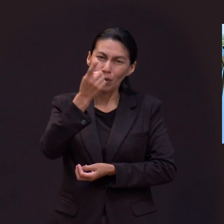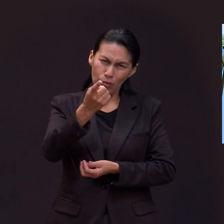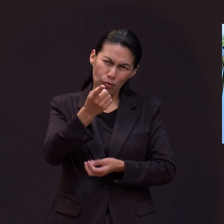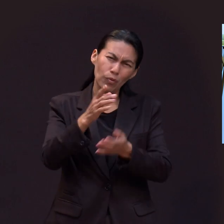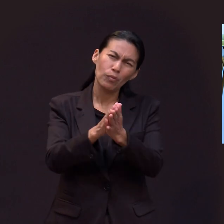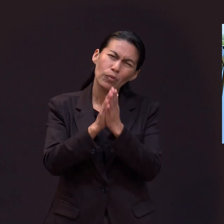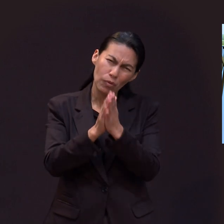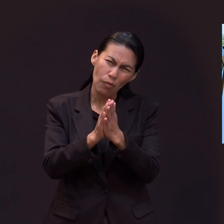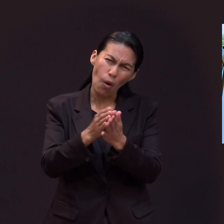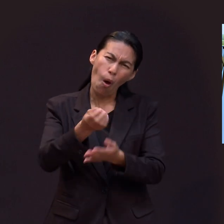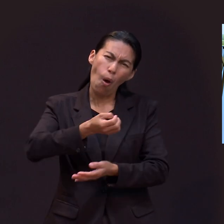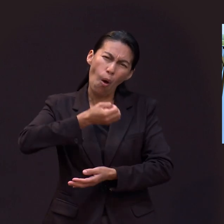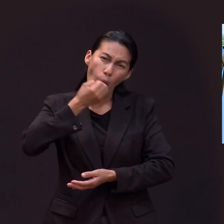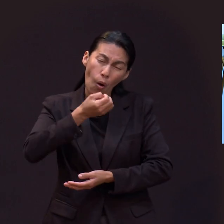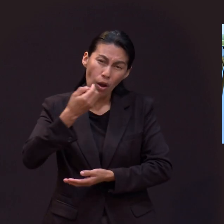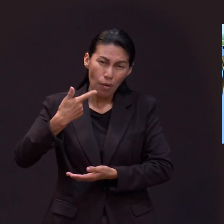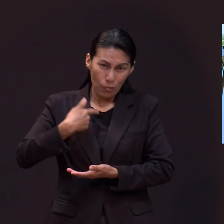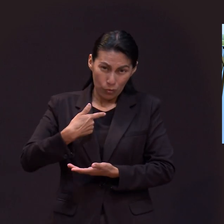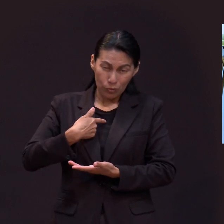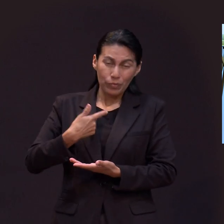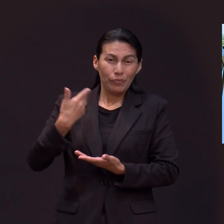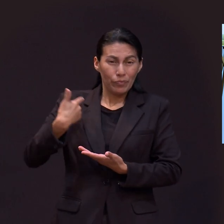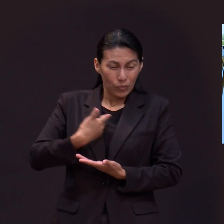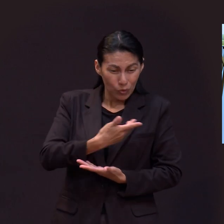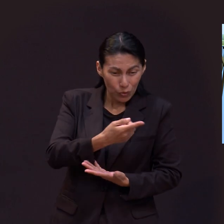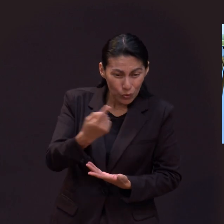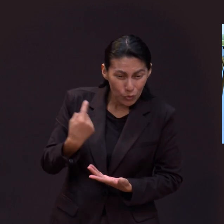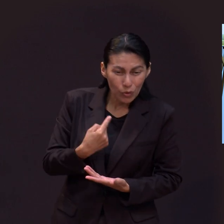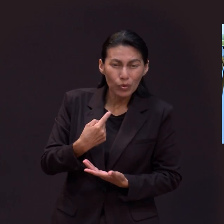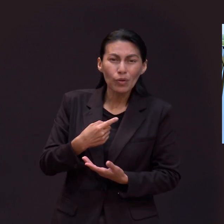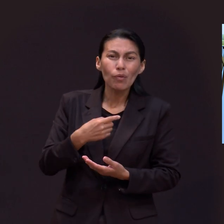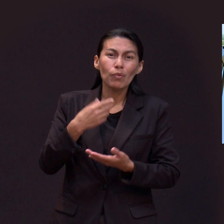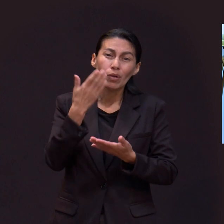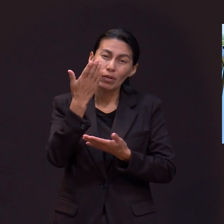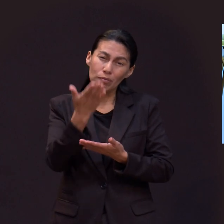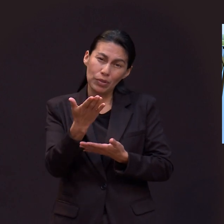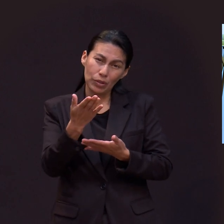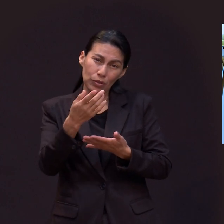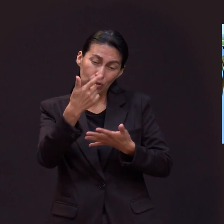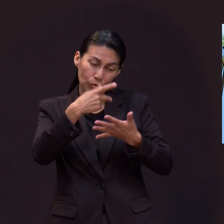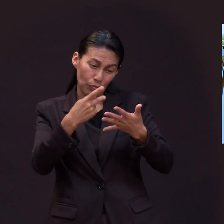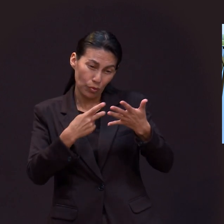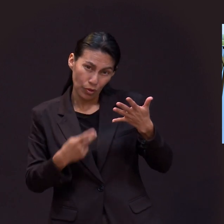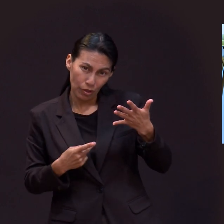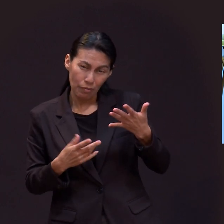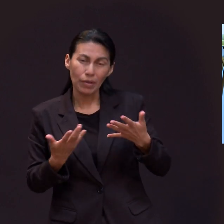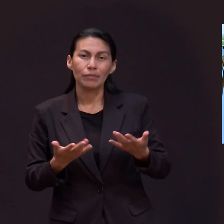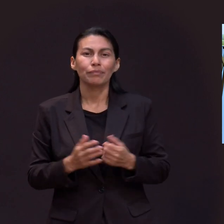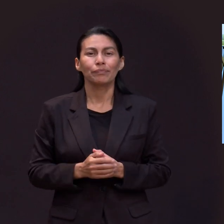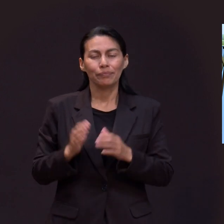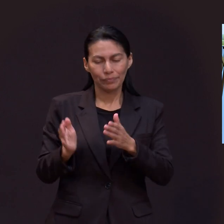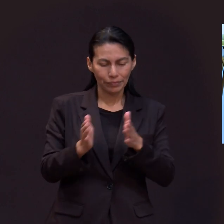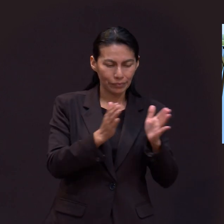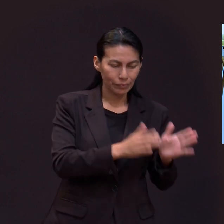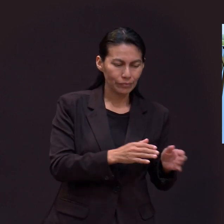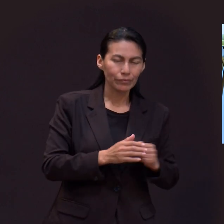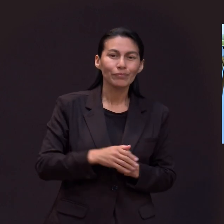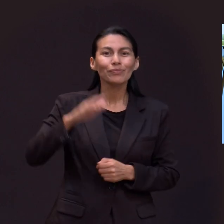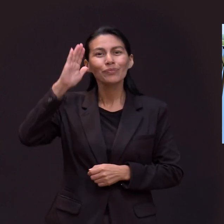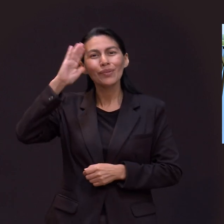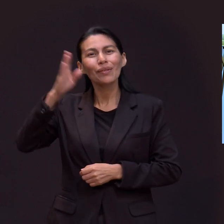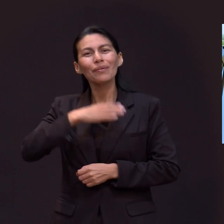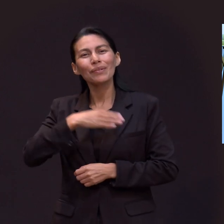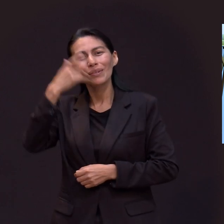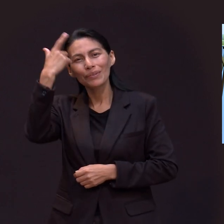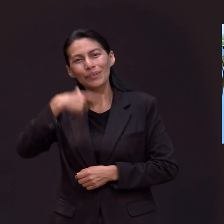y ahora por nosotros ahora por las peticiones que se hacen en este programa hola